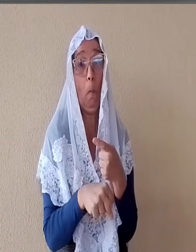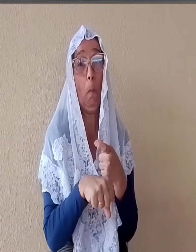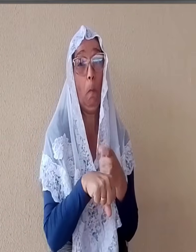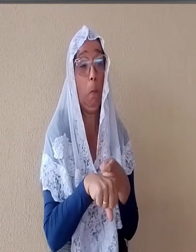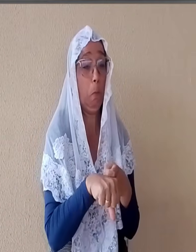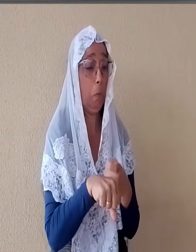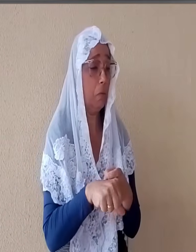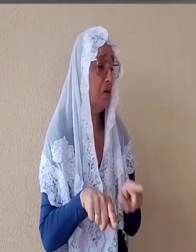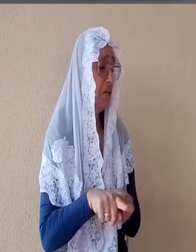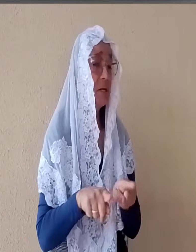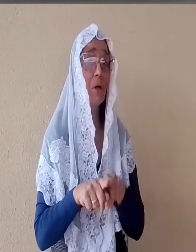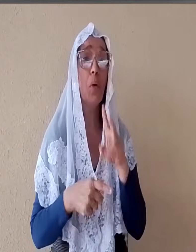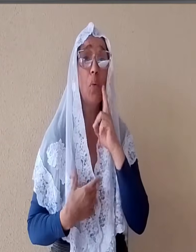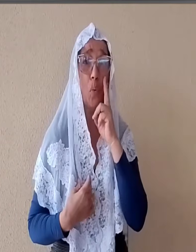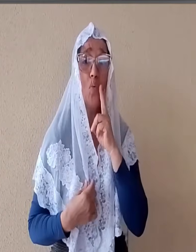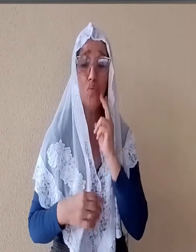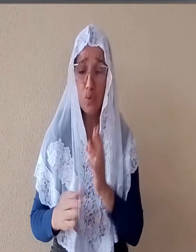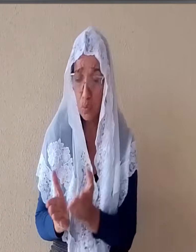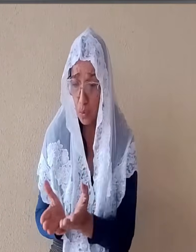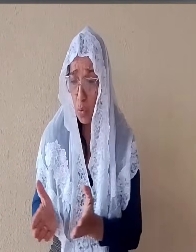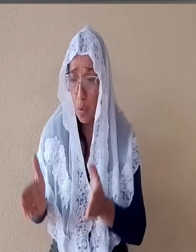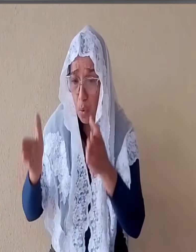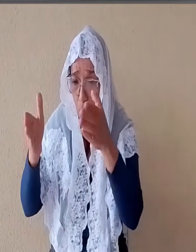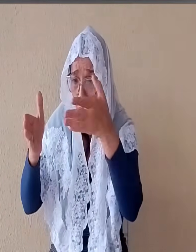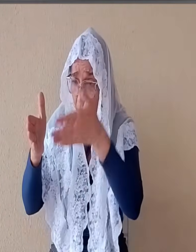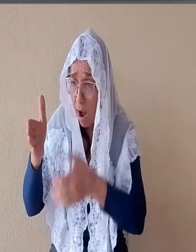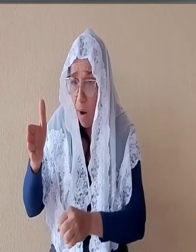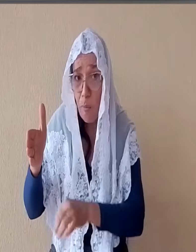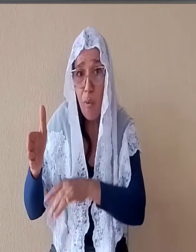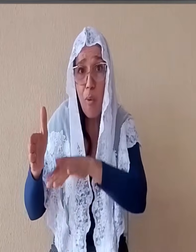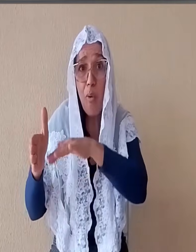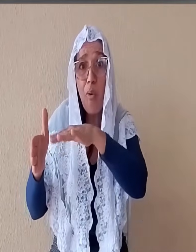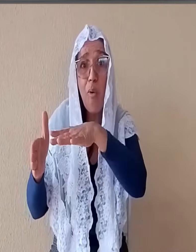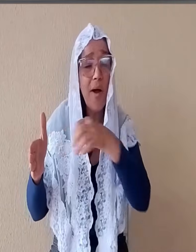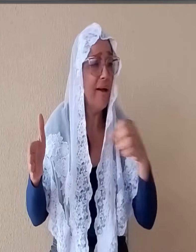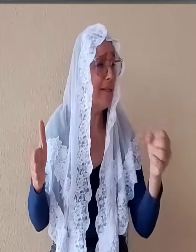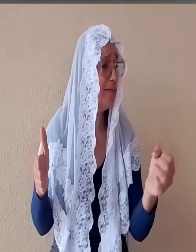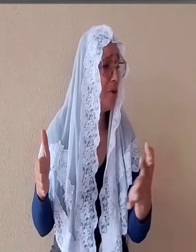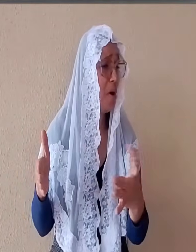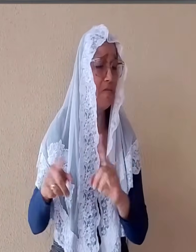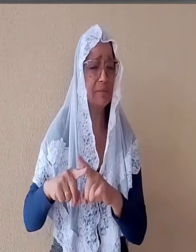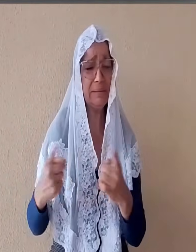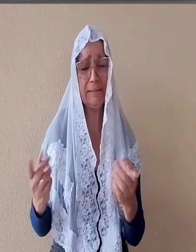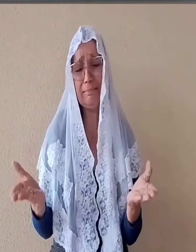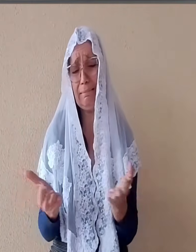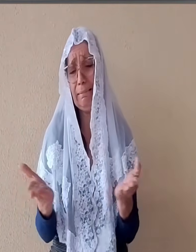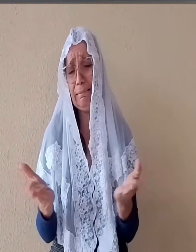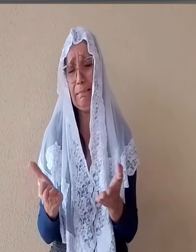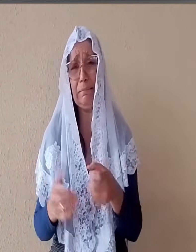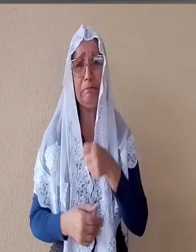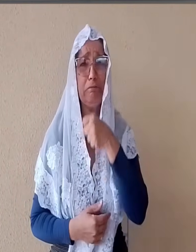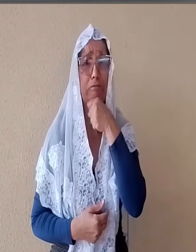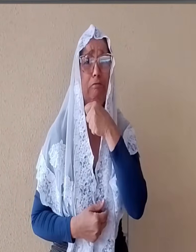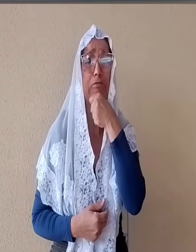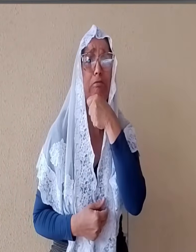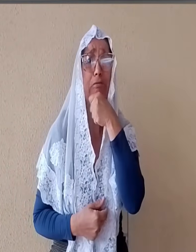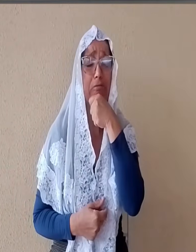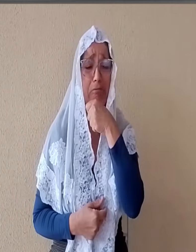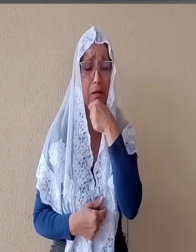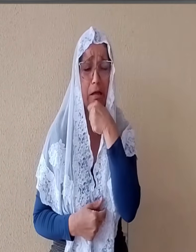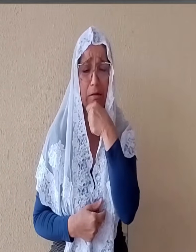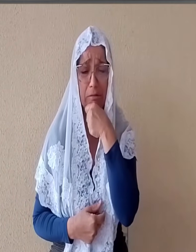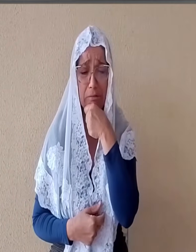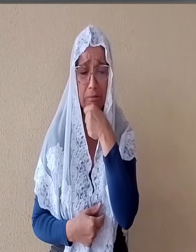de vinho eram novos, e eis-los aqui já rotos. Estes nossos vestidos e nossos sapatos